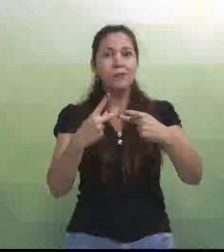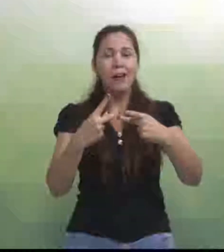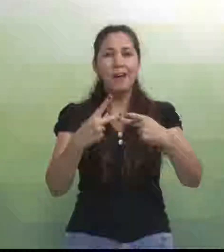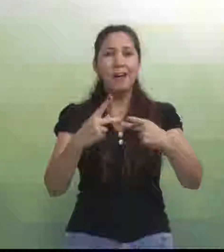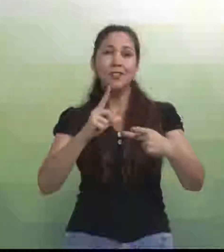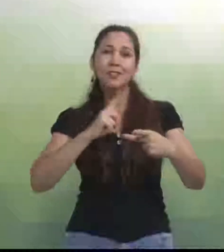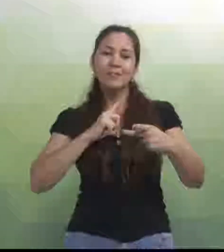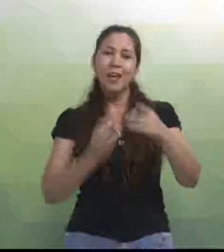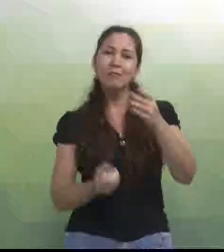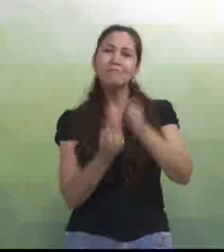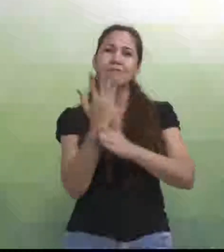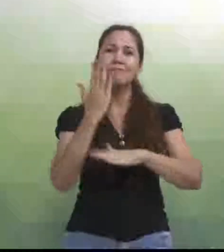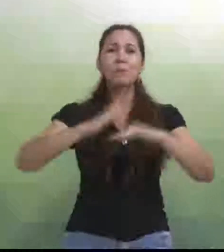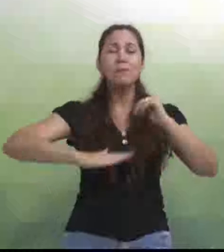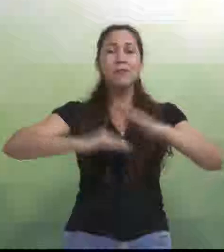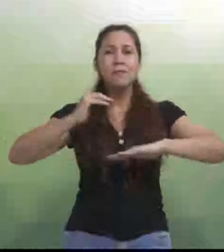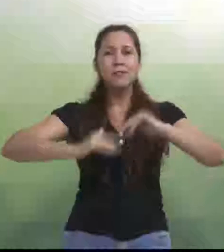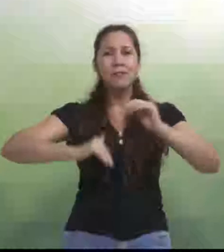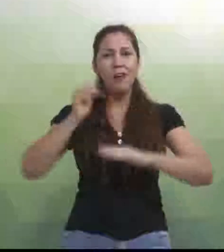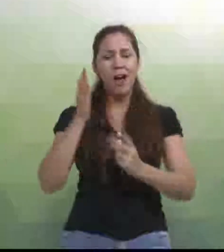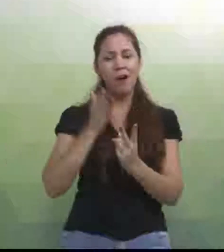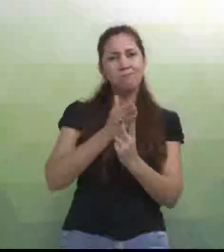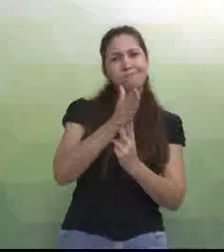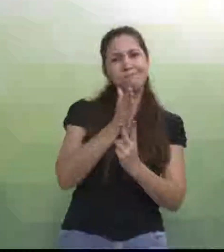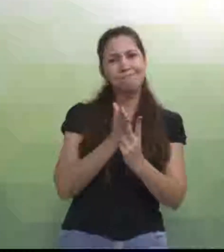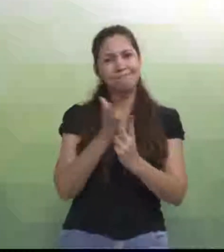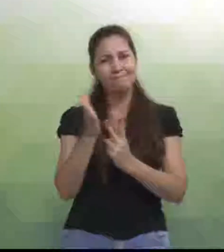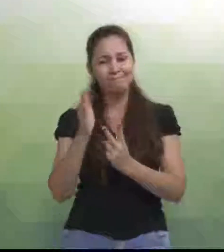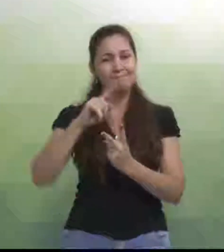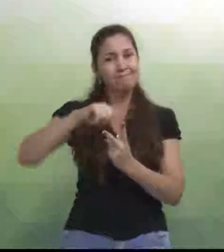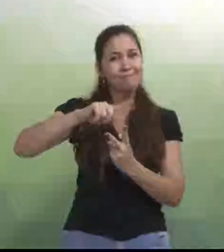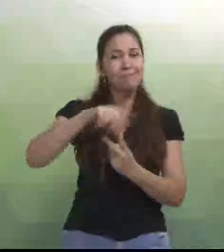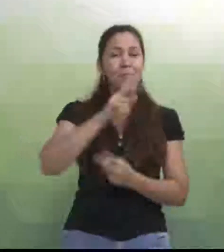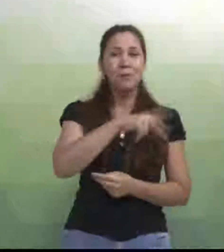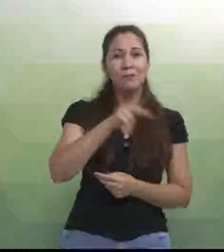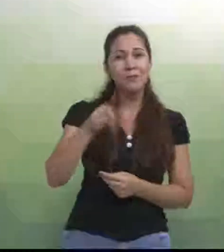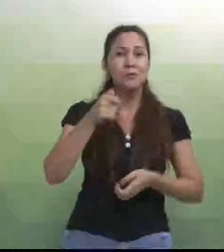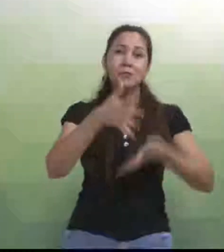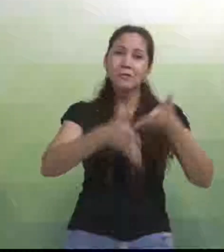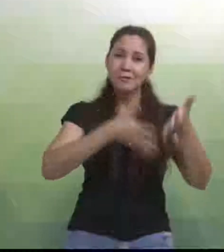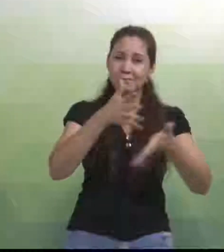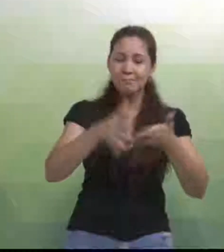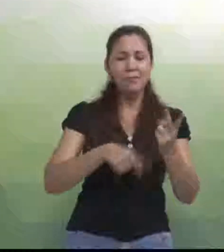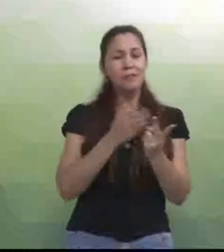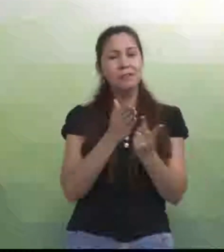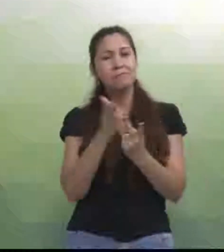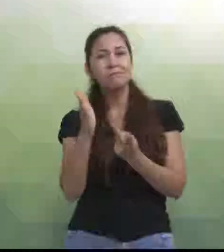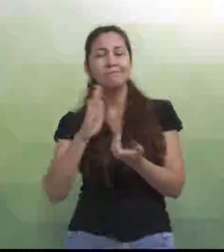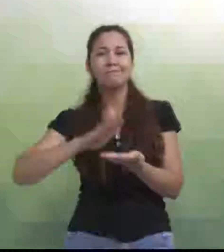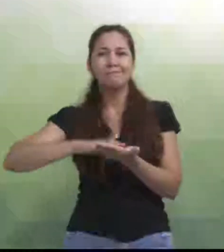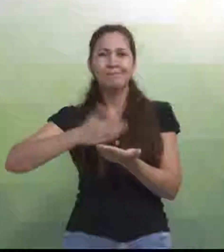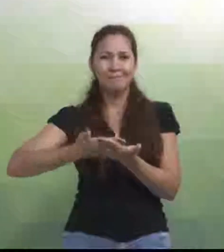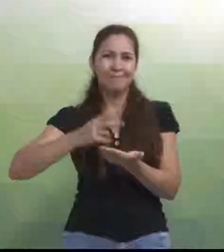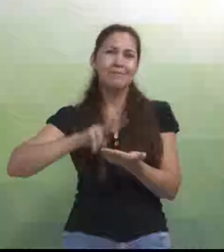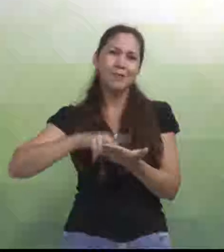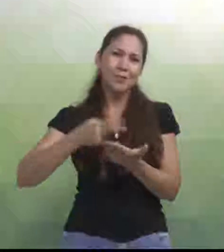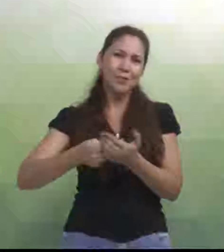O professor de Libras e o tradutor-intérprete de Libras. Então, na verdade,